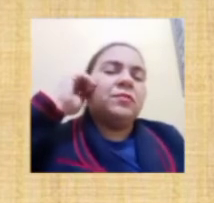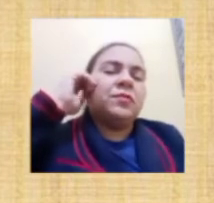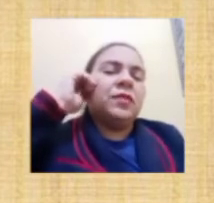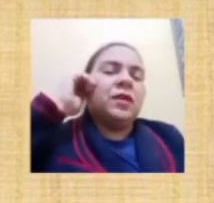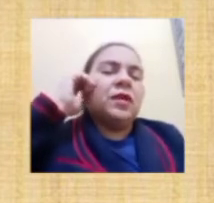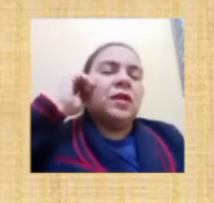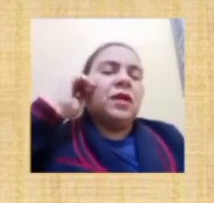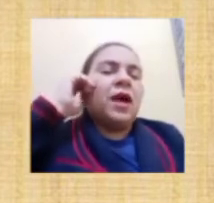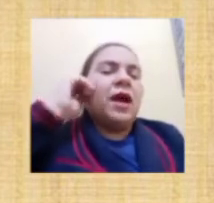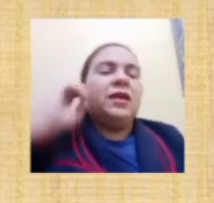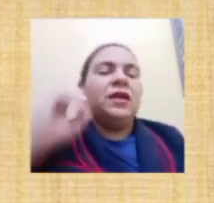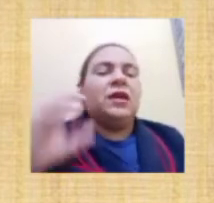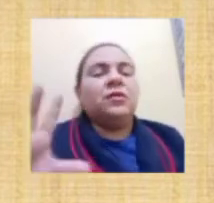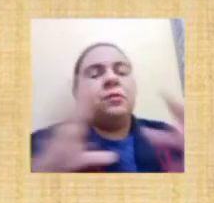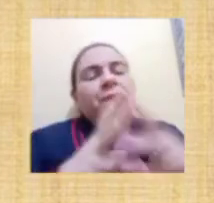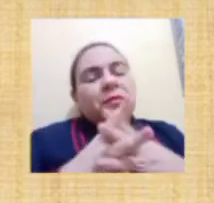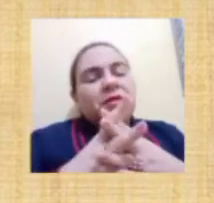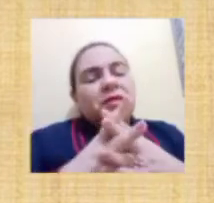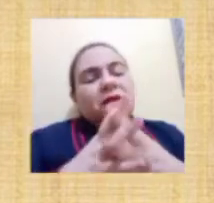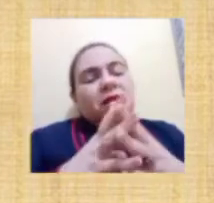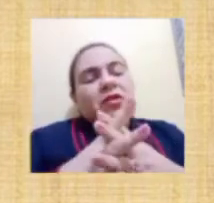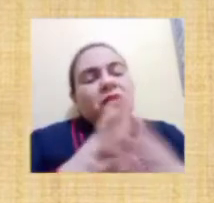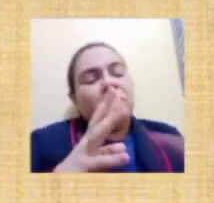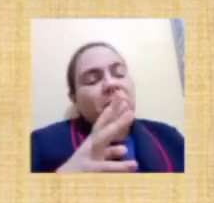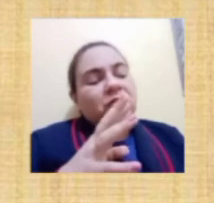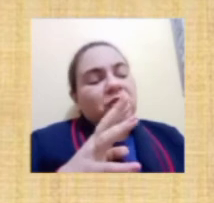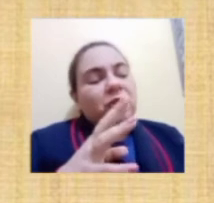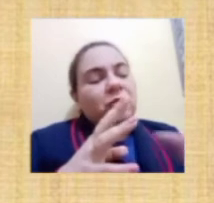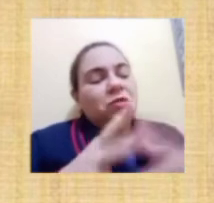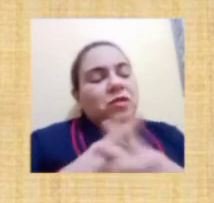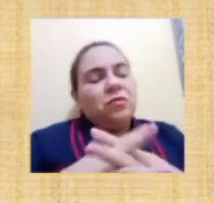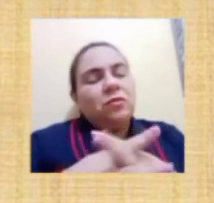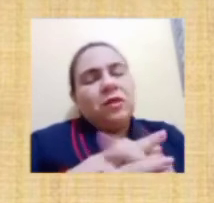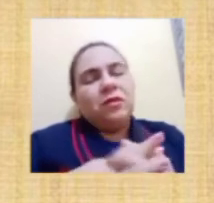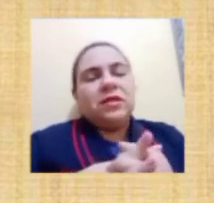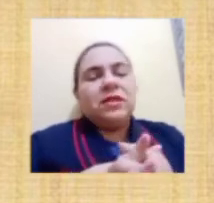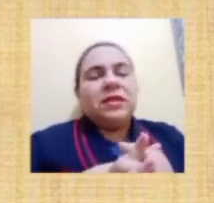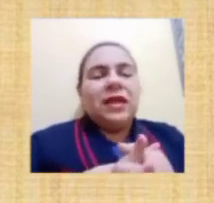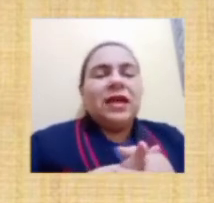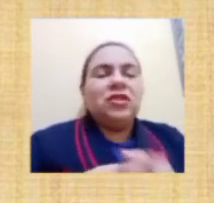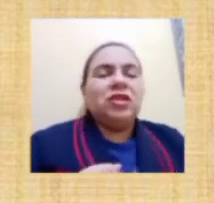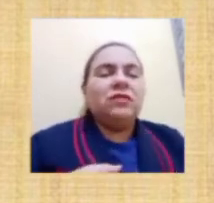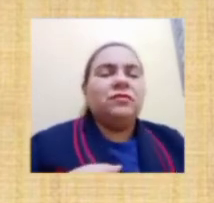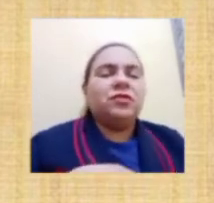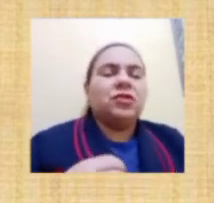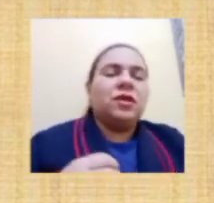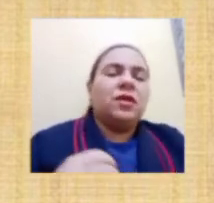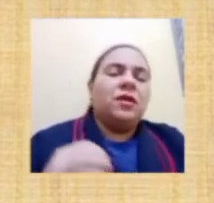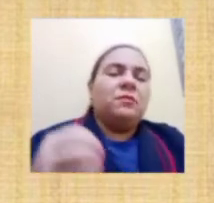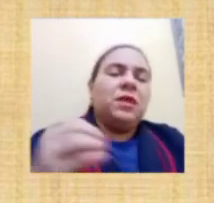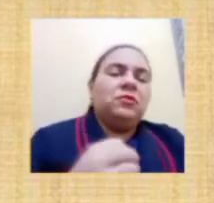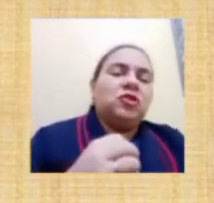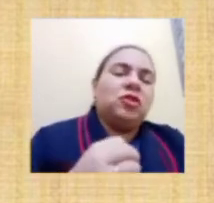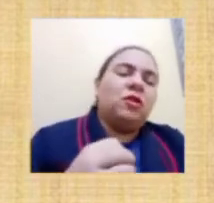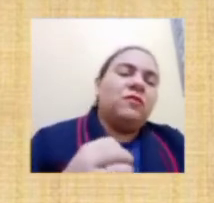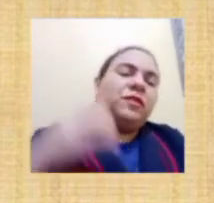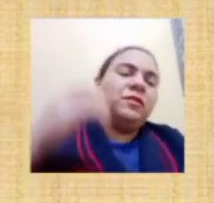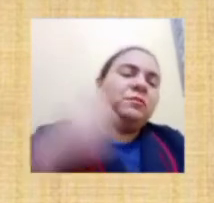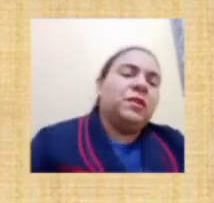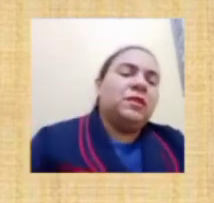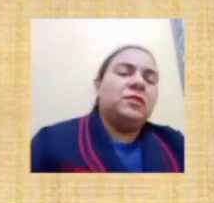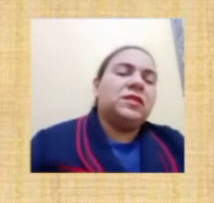menos 9, menos 5, menos 3, né? Então, nós temos